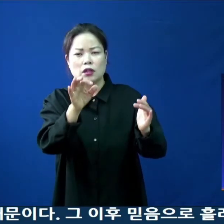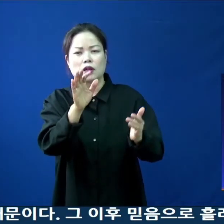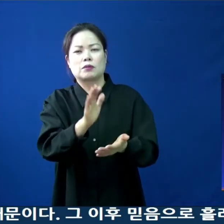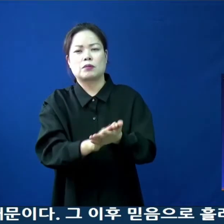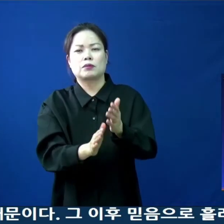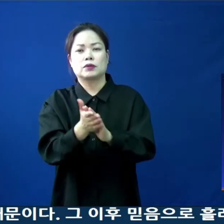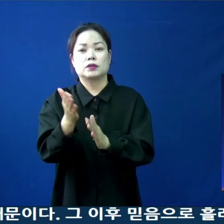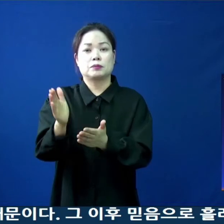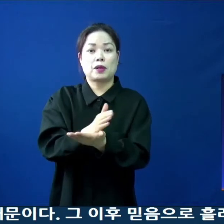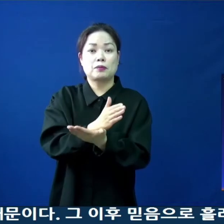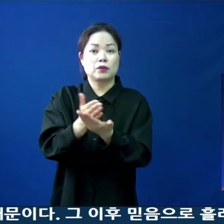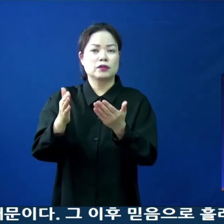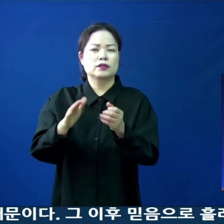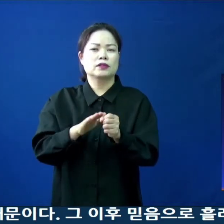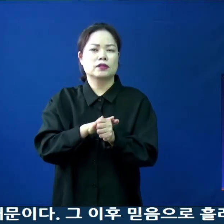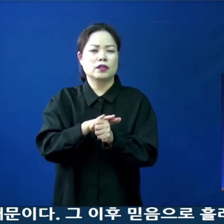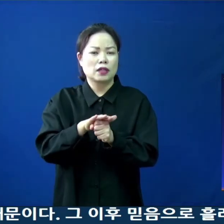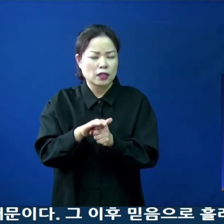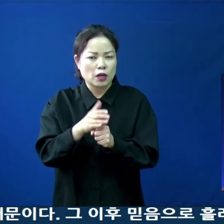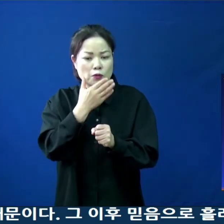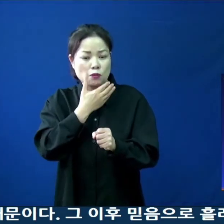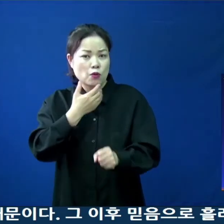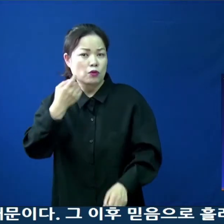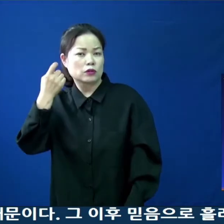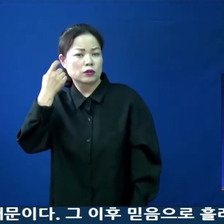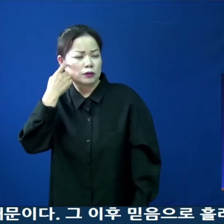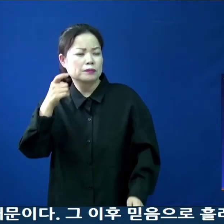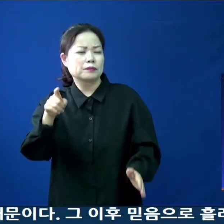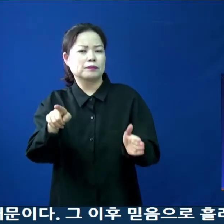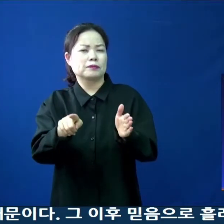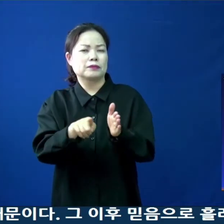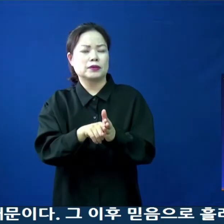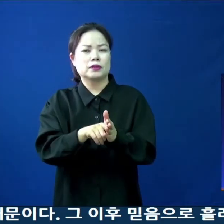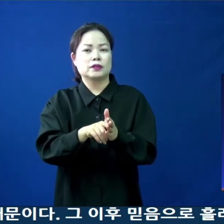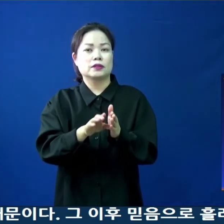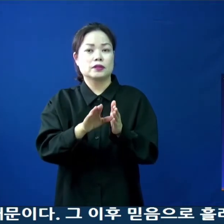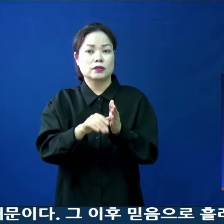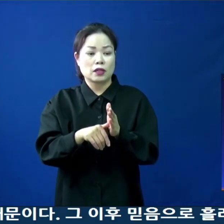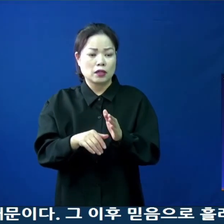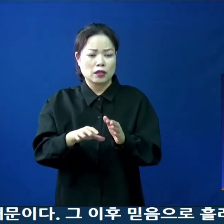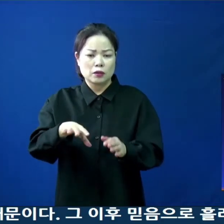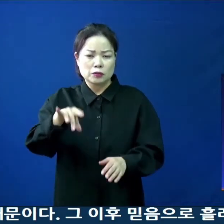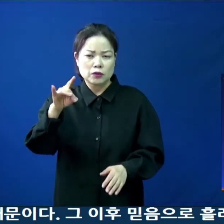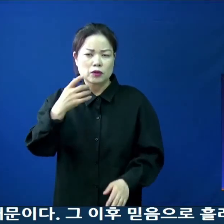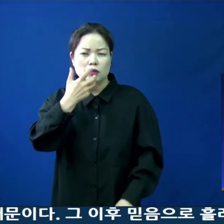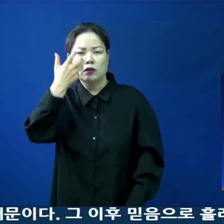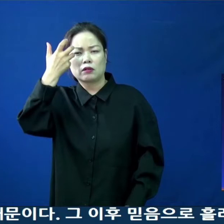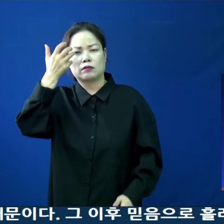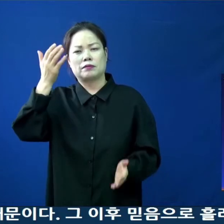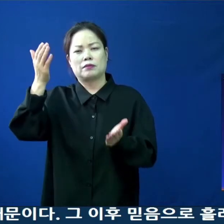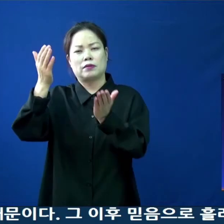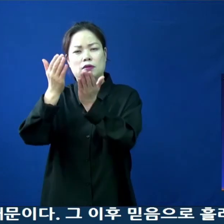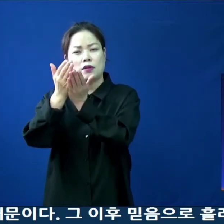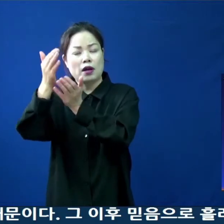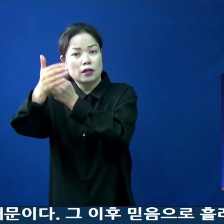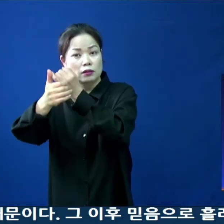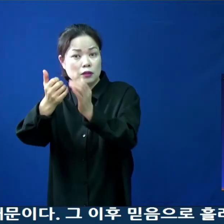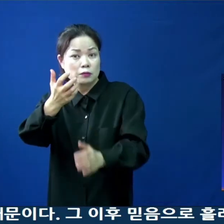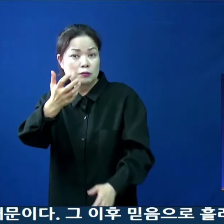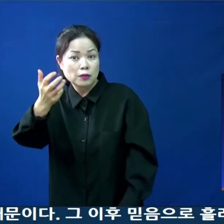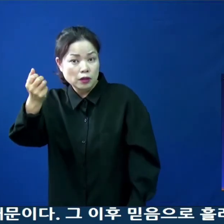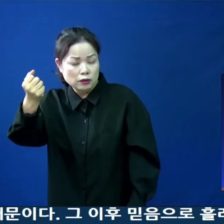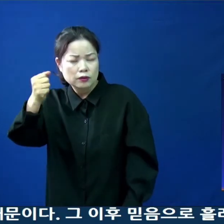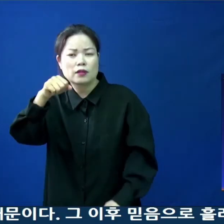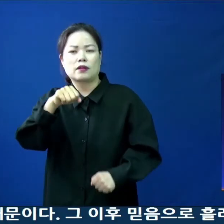베푸시는 그 사랑의 복음, 은혜의 복음을 우리가 믿을 때 비로소 우리가 영을 따라서 하나님이 받으실